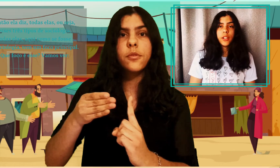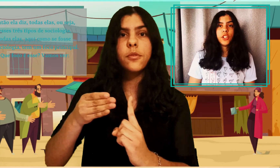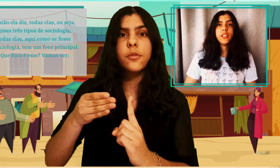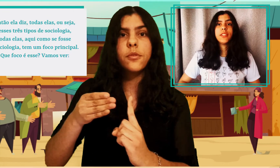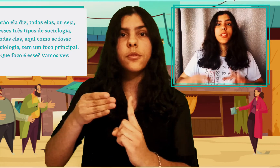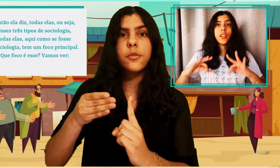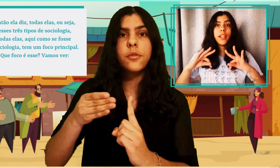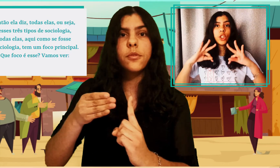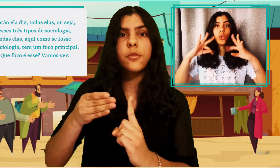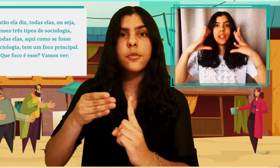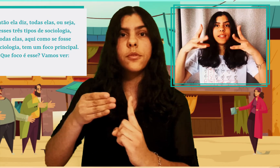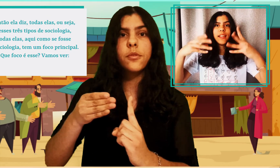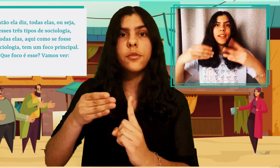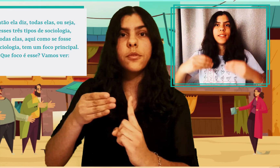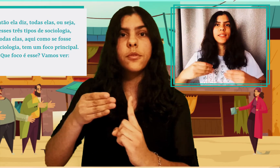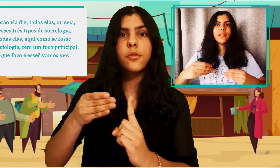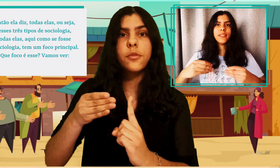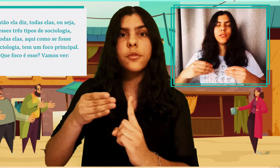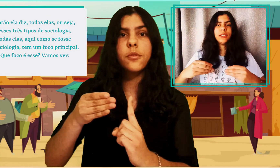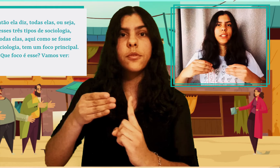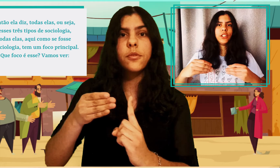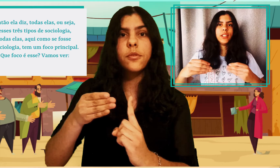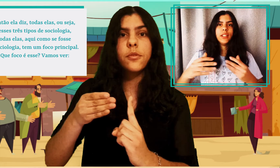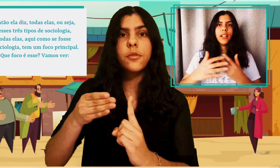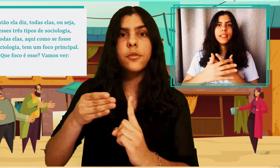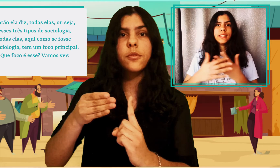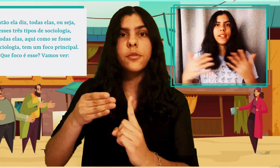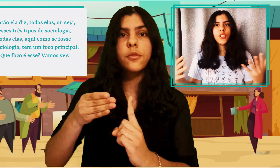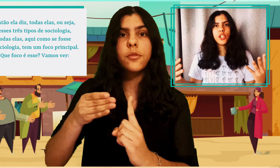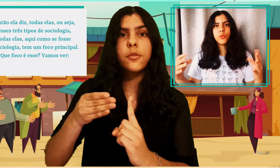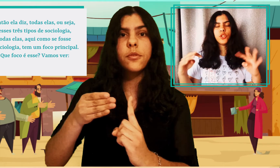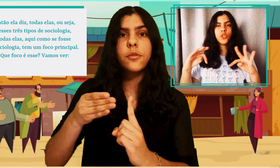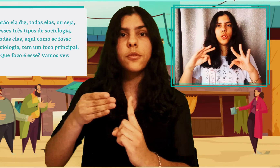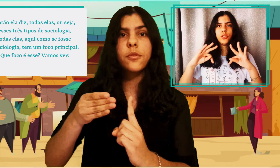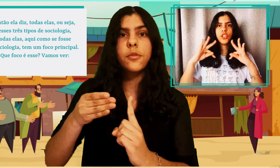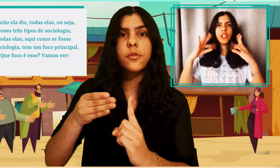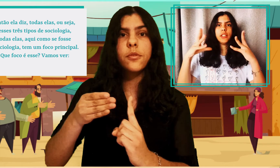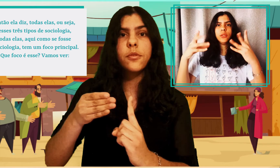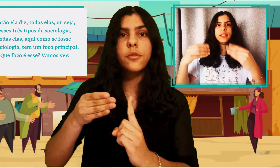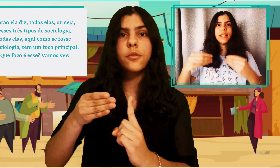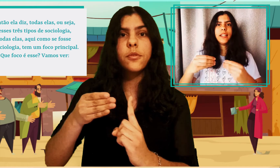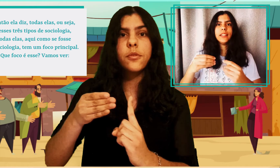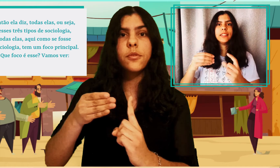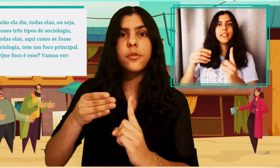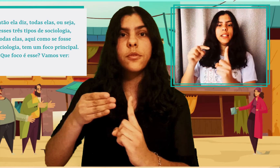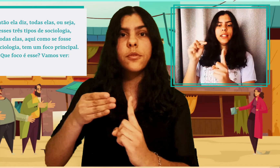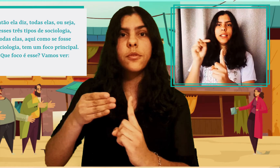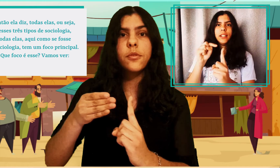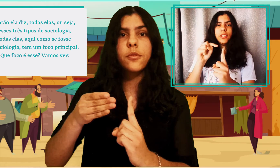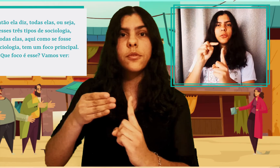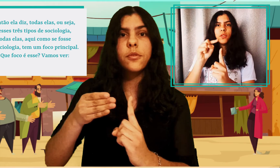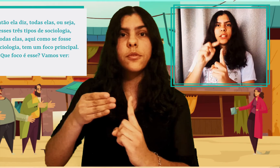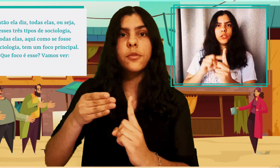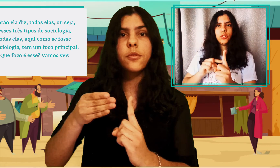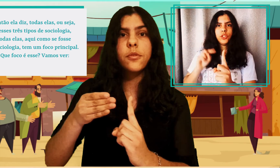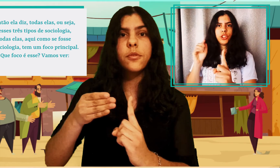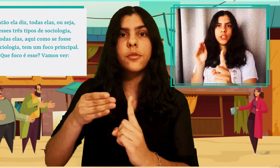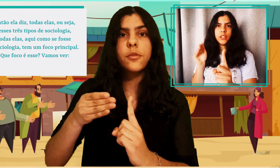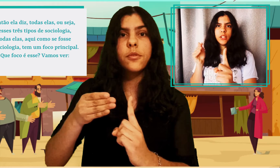Então ela diz, né, todas elas, ou seja, esses 3 tipos de sociologia, todas elas, aqui como se